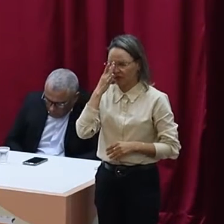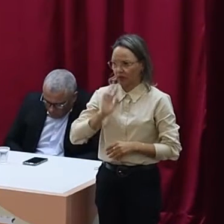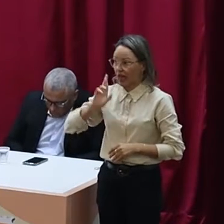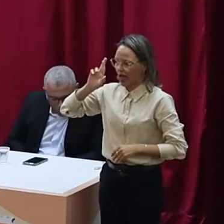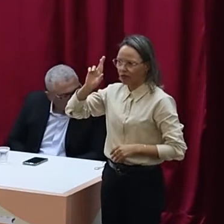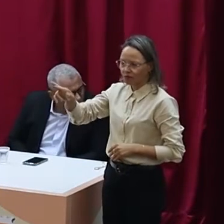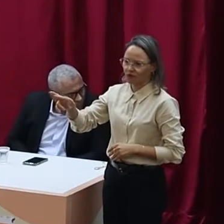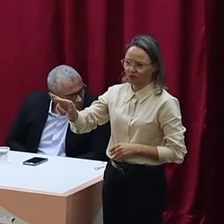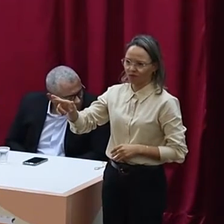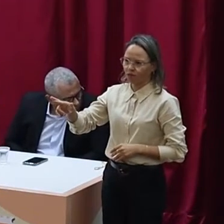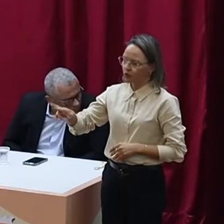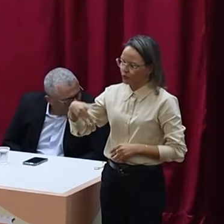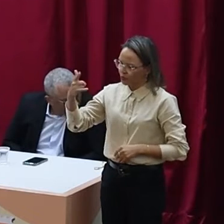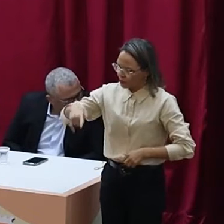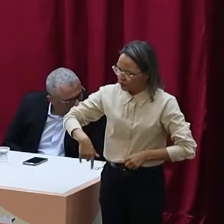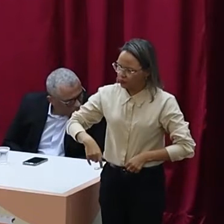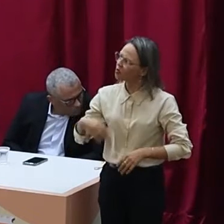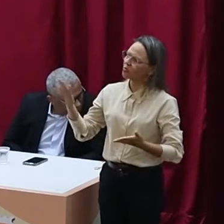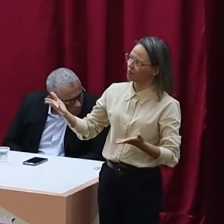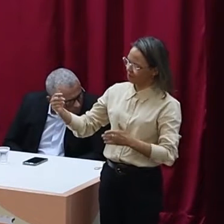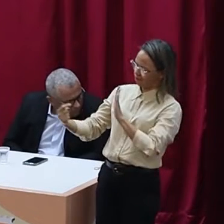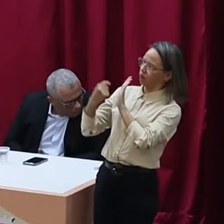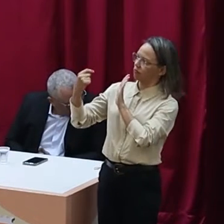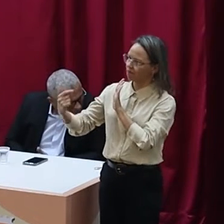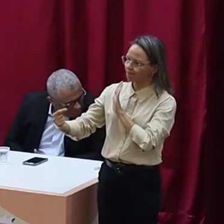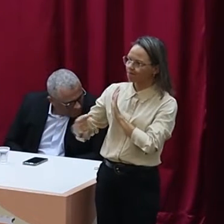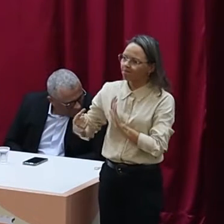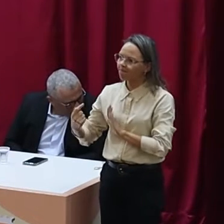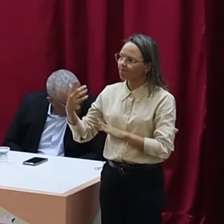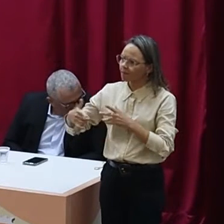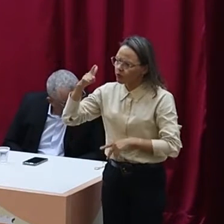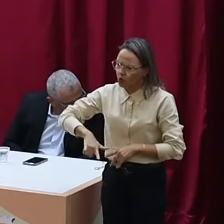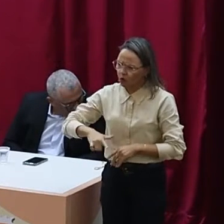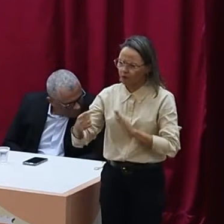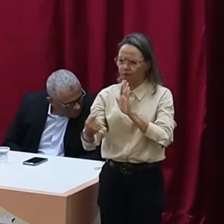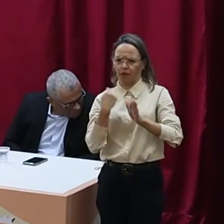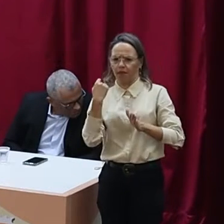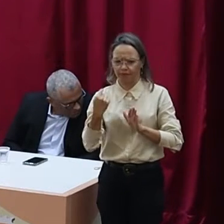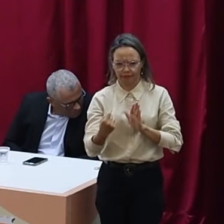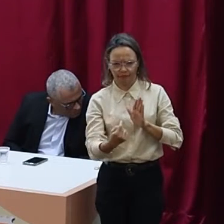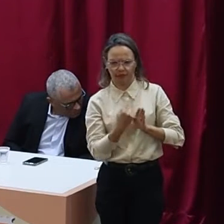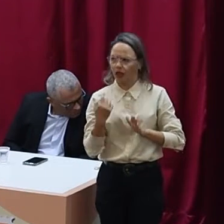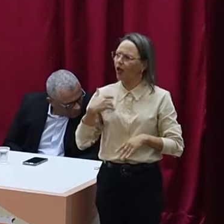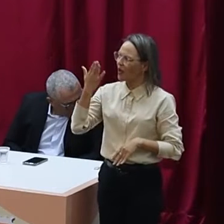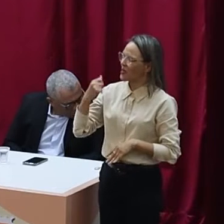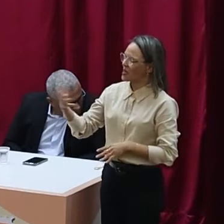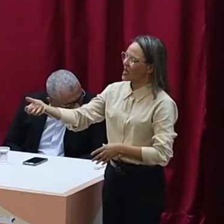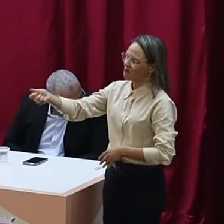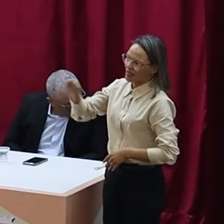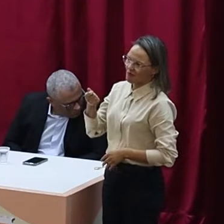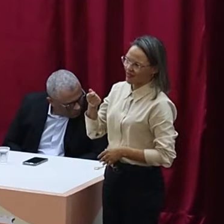continua e reinscreve a interrupção em outro campo, né? Ela fala, tá, eu aceito essa flor, mas a